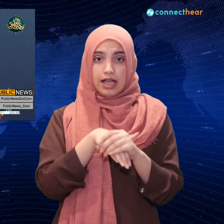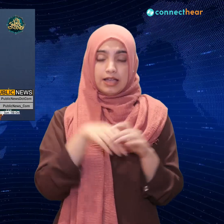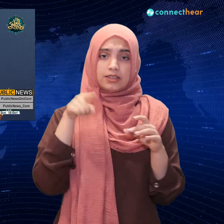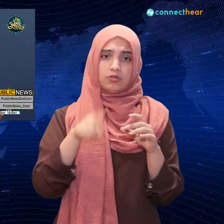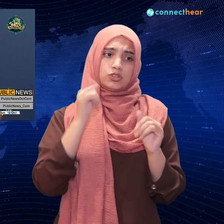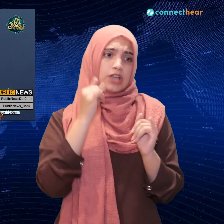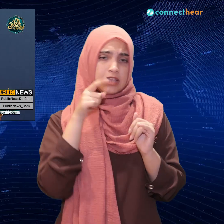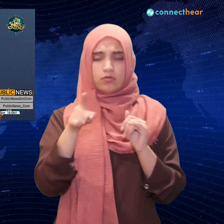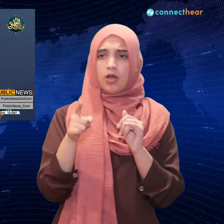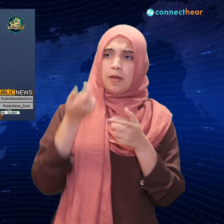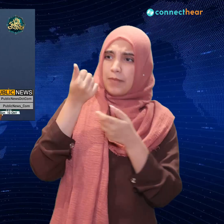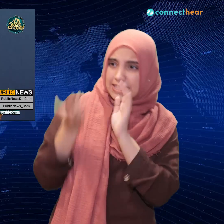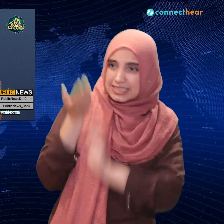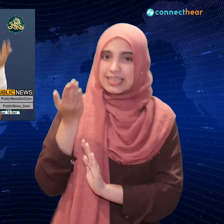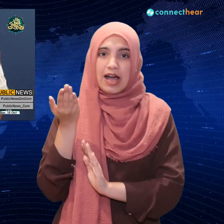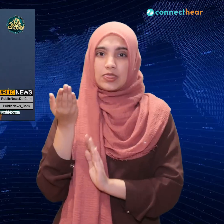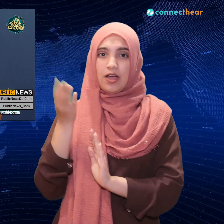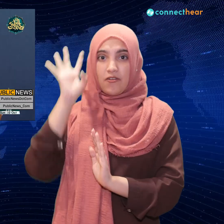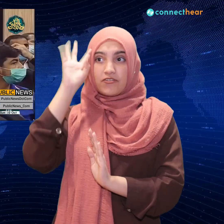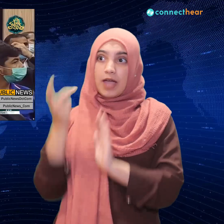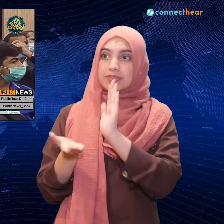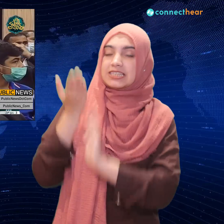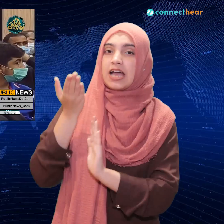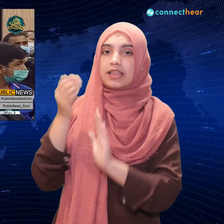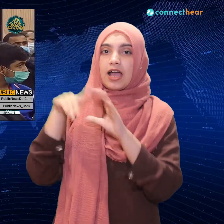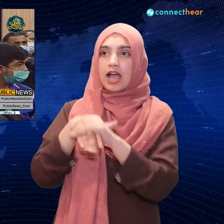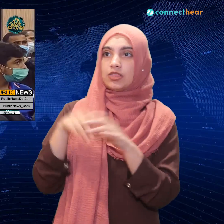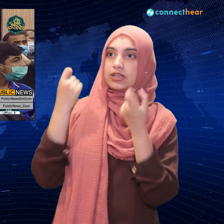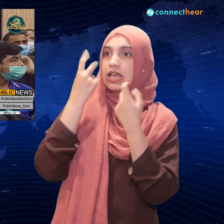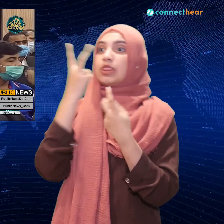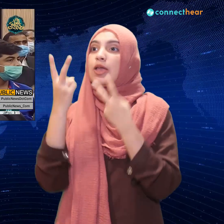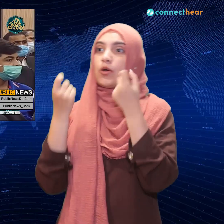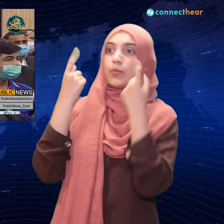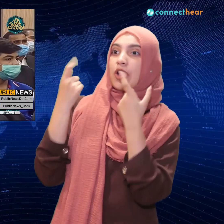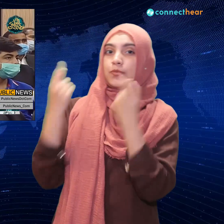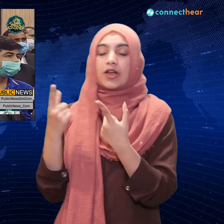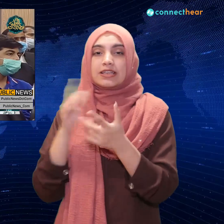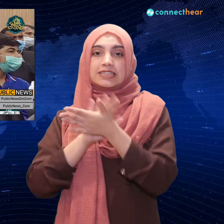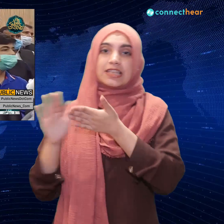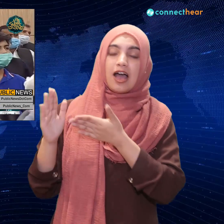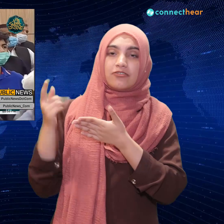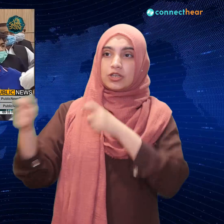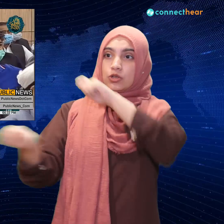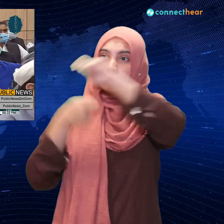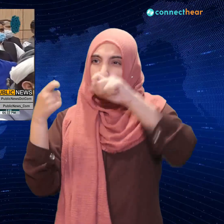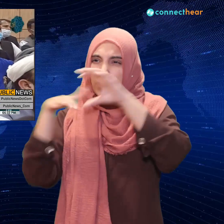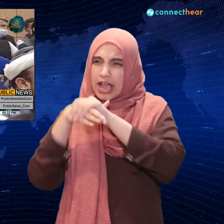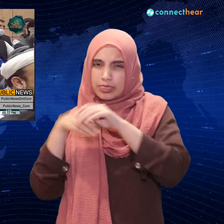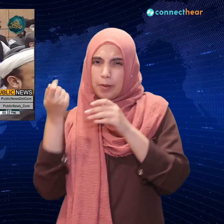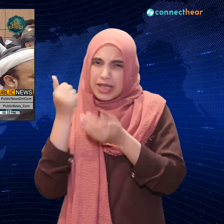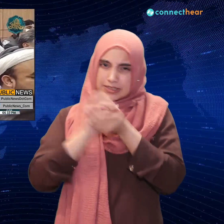اس میں پیسہ ہے، اس میں لگتا ہے کہ یہ چوری کرو، پیسہ بنا لو، بڑی گاڑیاں لے